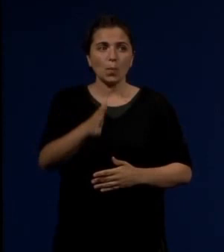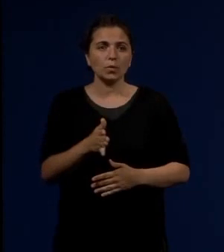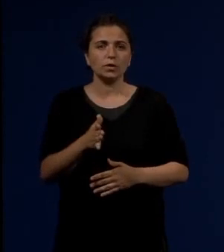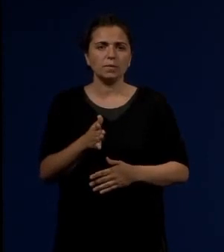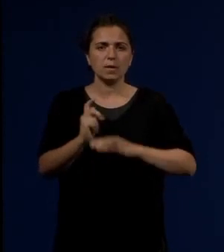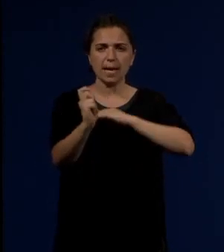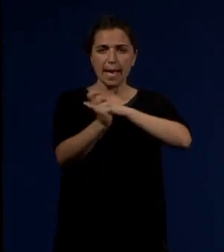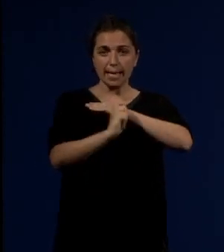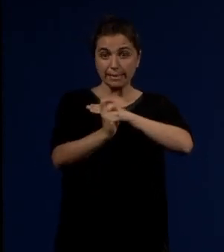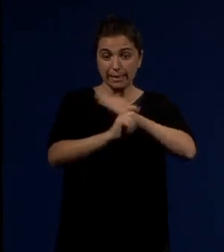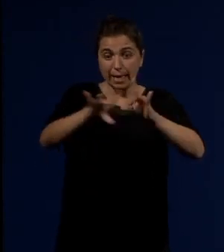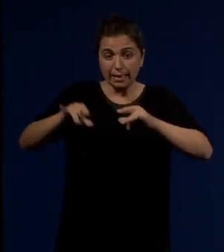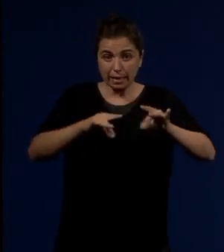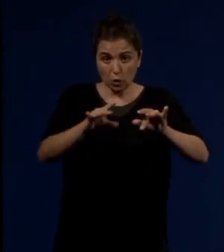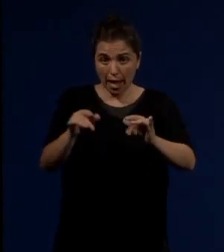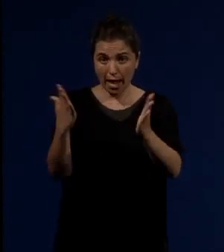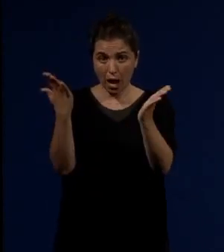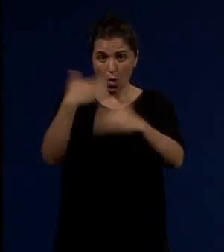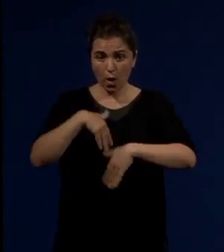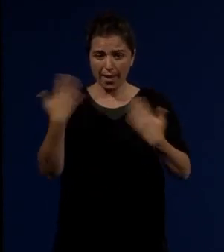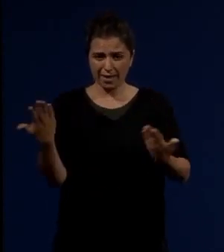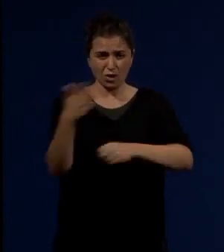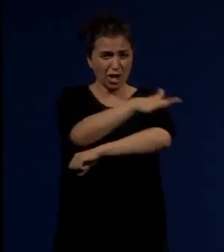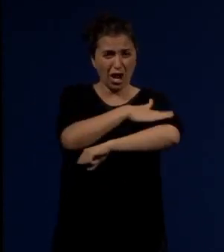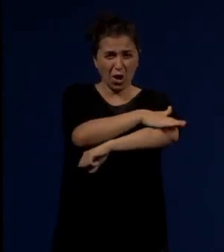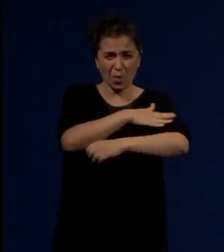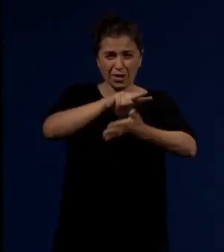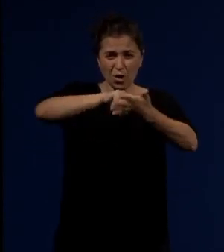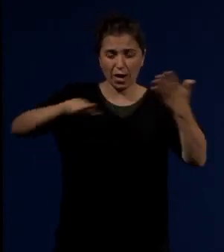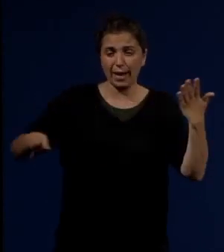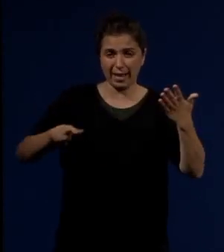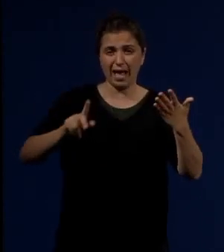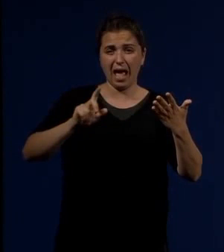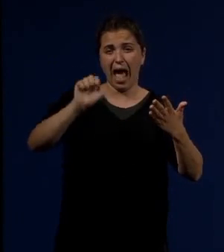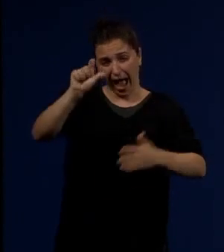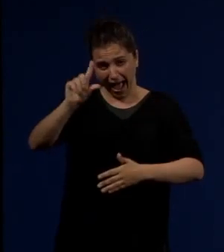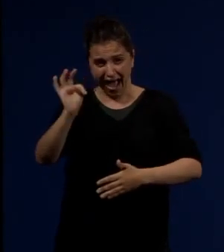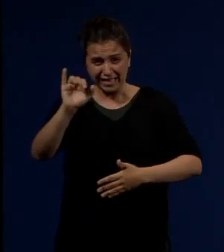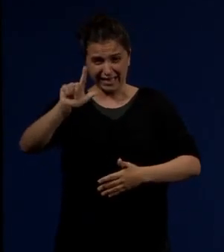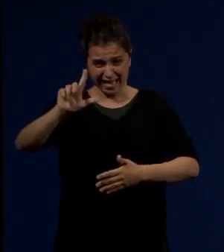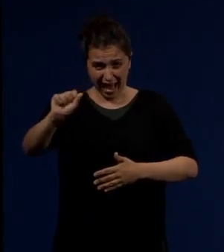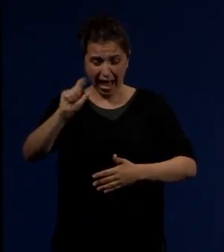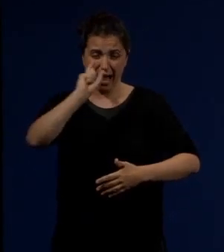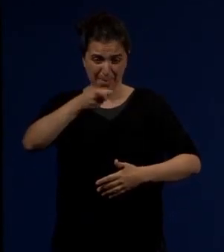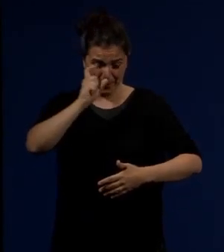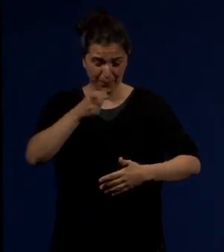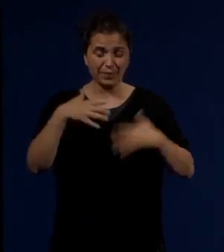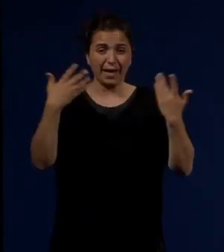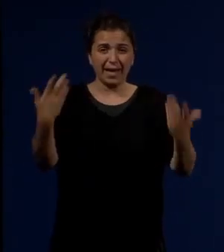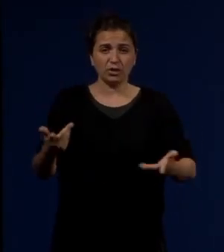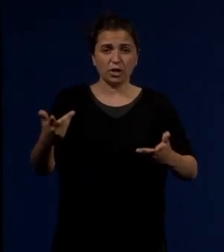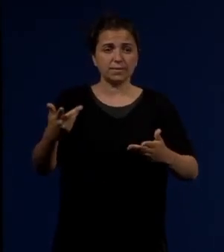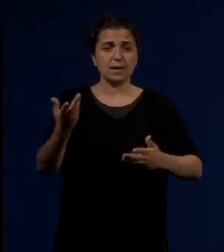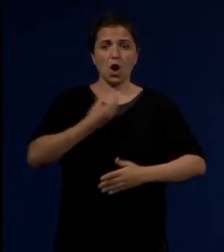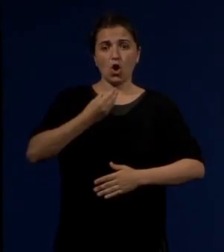dunha estrategia de carácter territorial, o goberno galego hasta este momento, o goberno de Atila, se dedicou única e exclusivamente a poñer solo industrial nos concellos